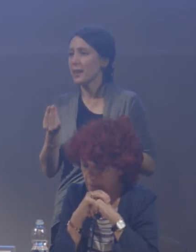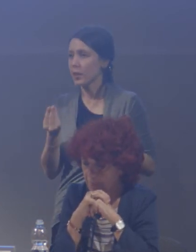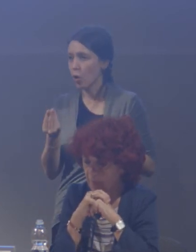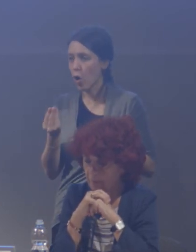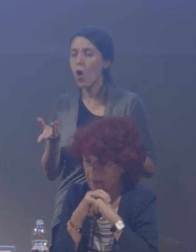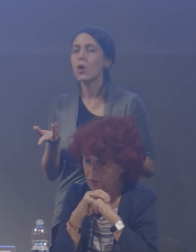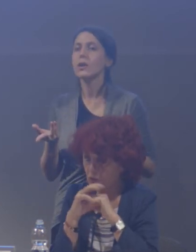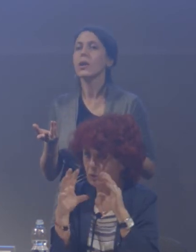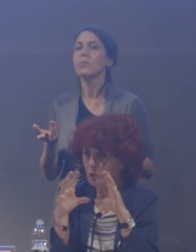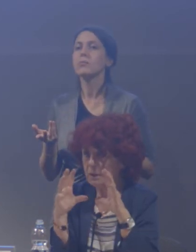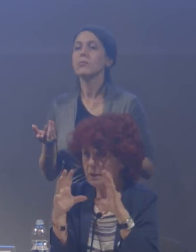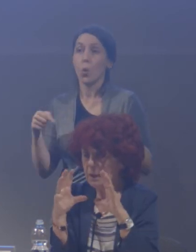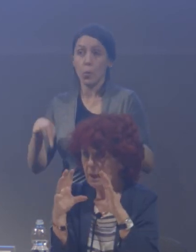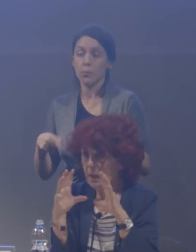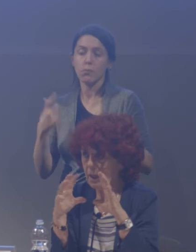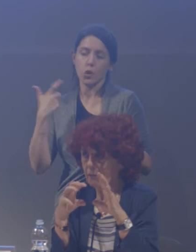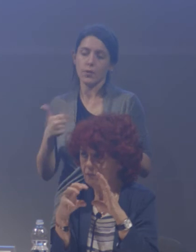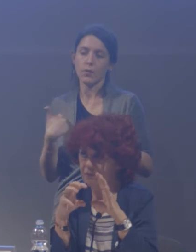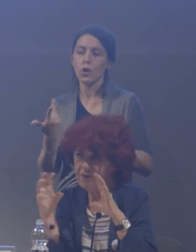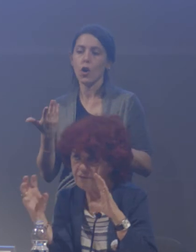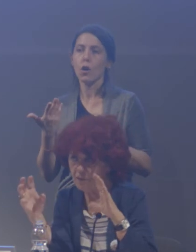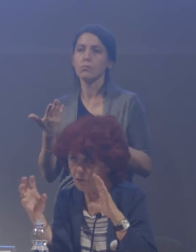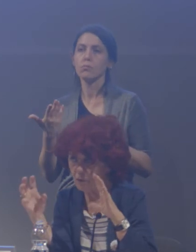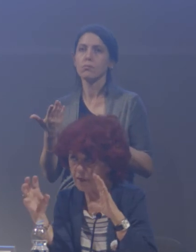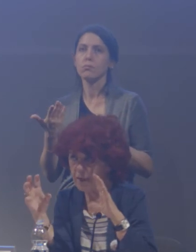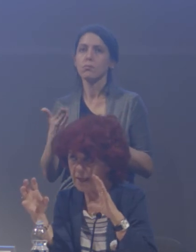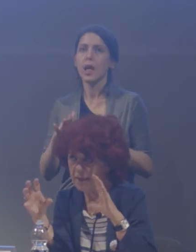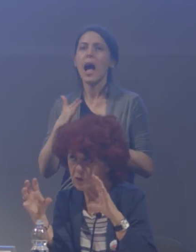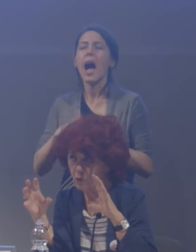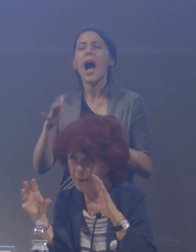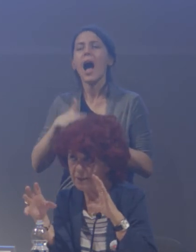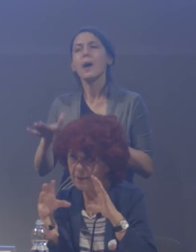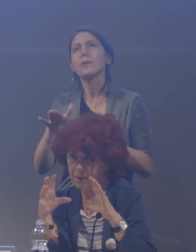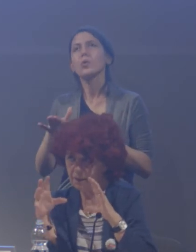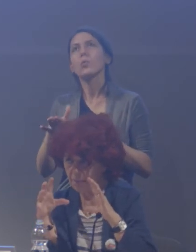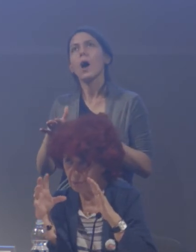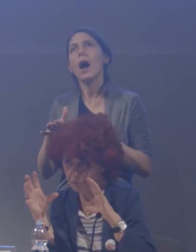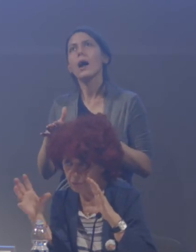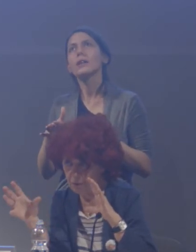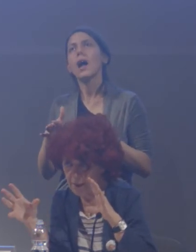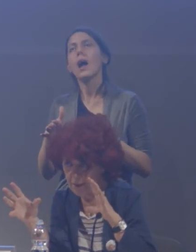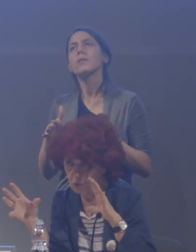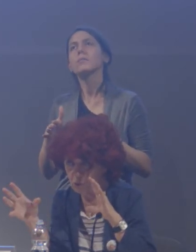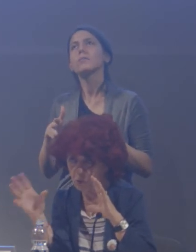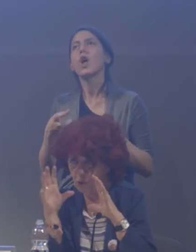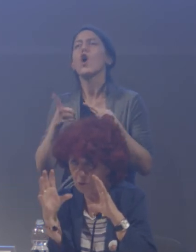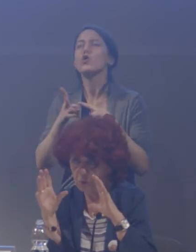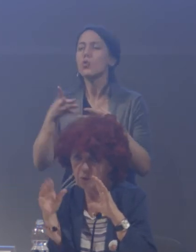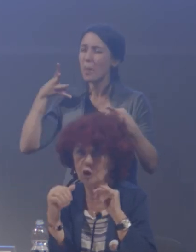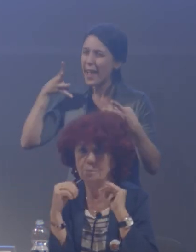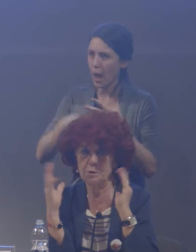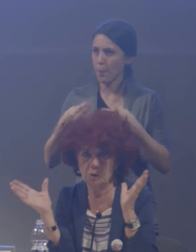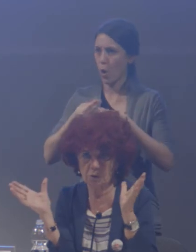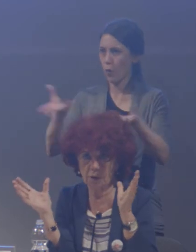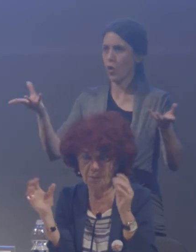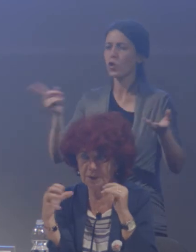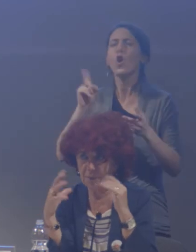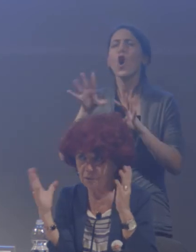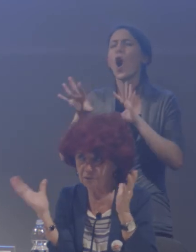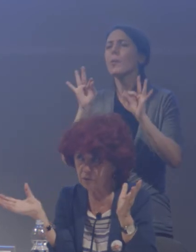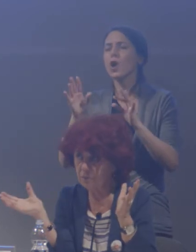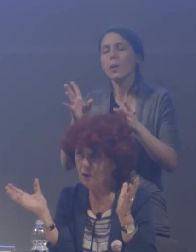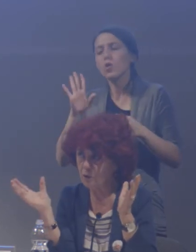qui, perché sono abituata a tenere vivo e a dare gli strumenti di approfondimento, non di opzione,